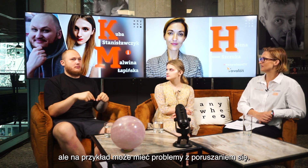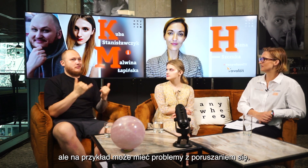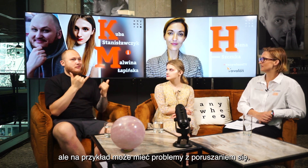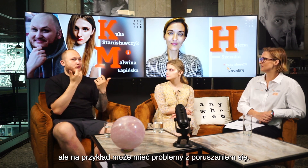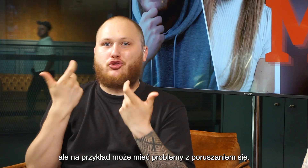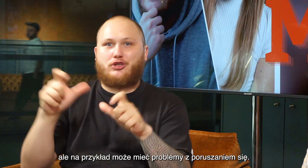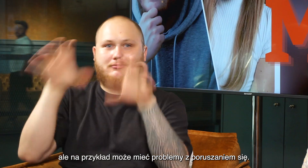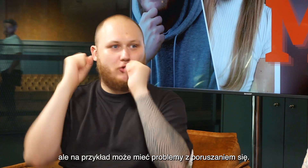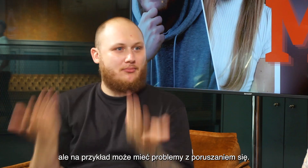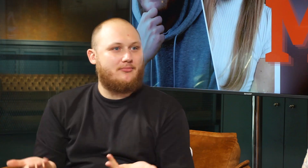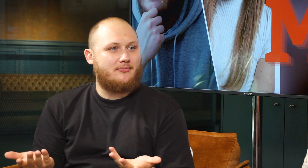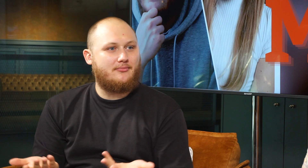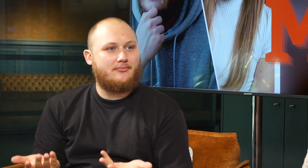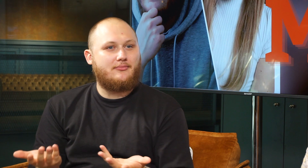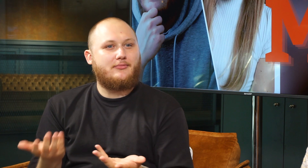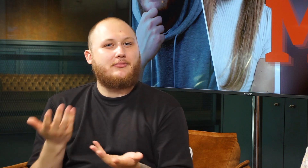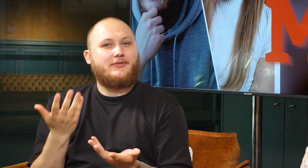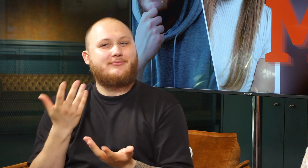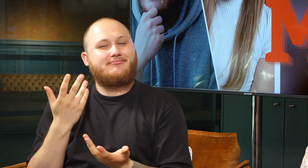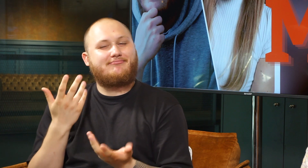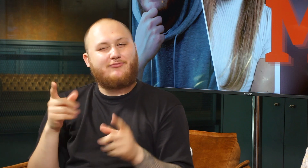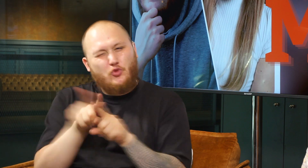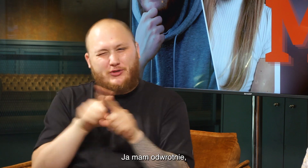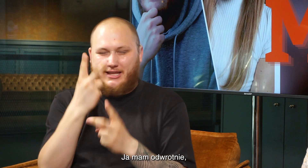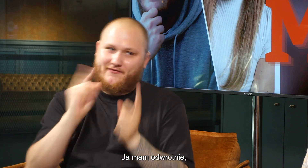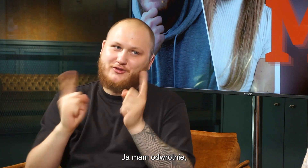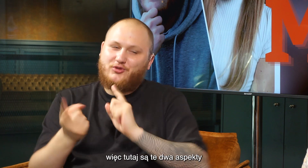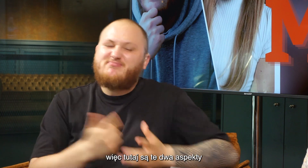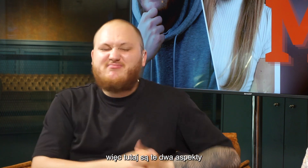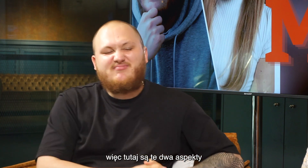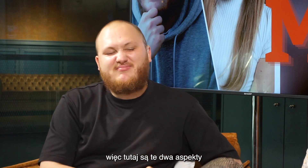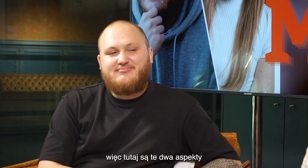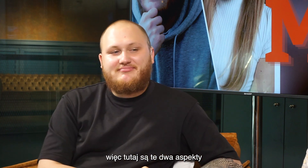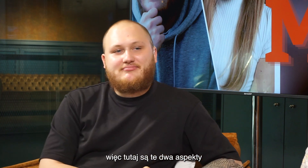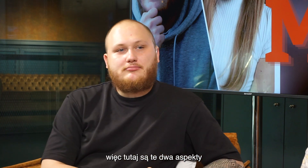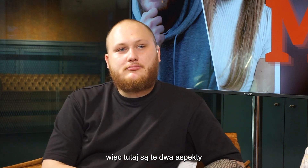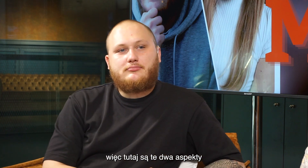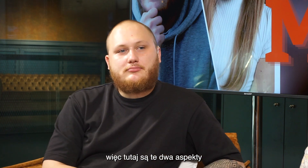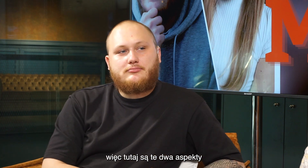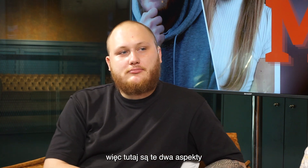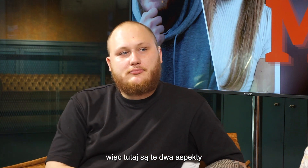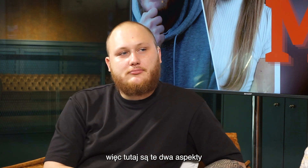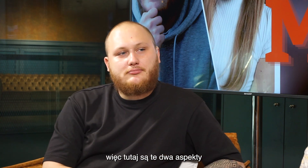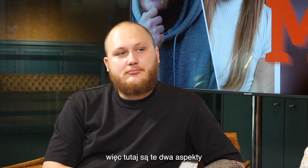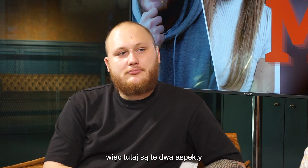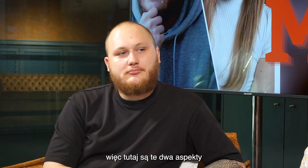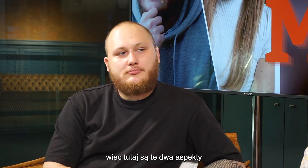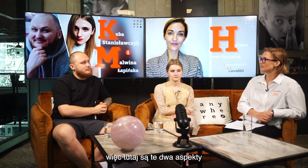ale na przykład może mieć problemy z poruszaniem się. Ja mam odwrotnie, więc tutaj są te dwa aspekty